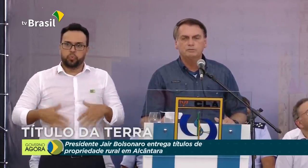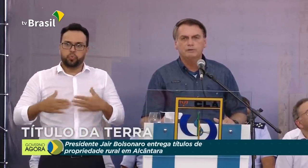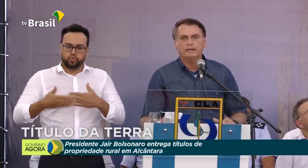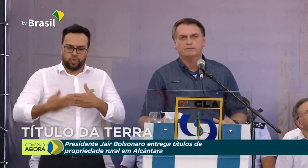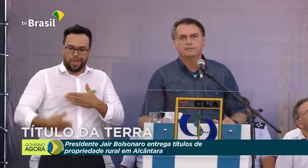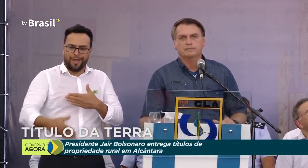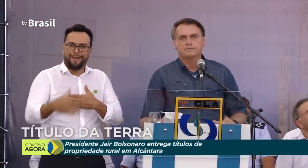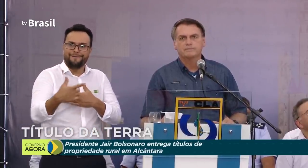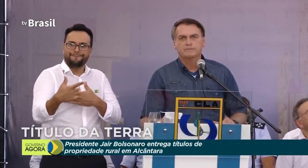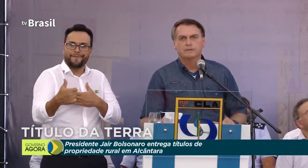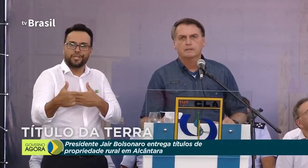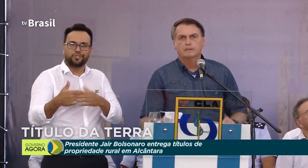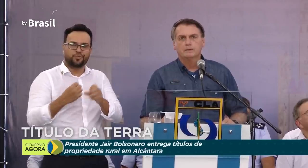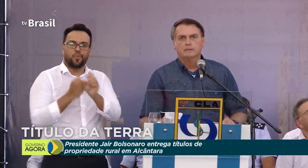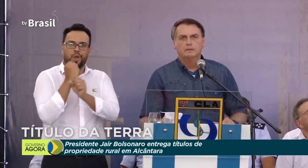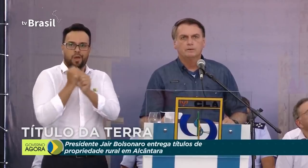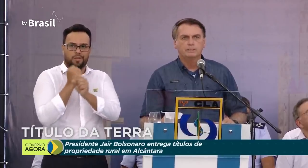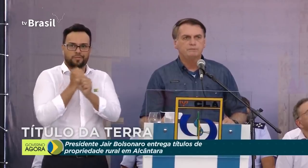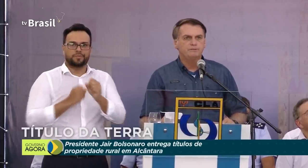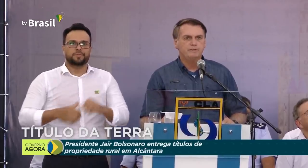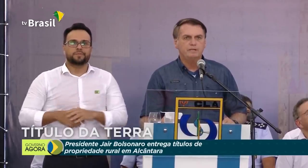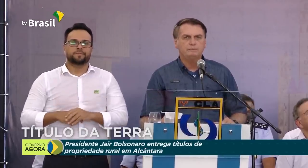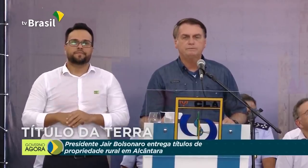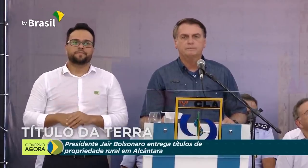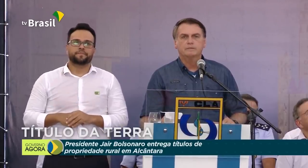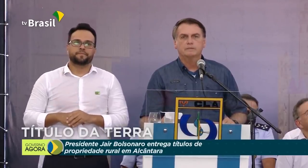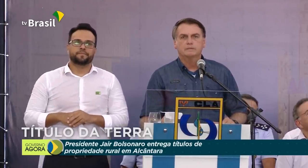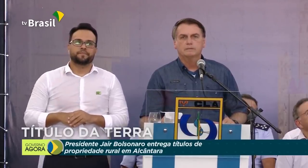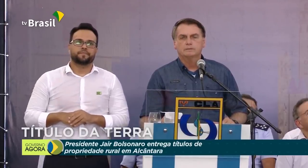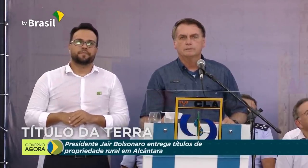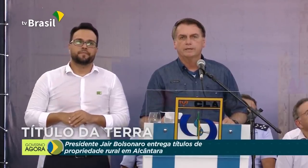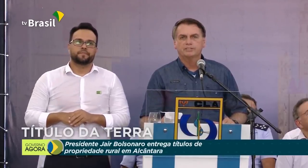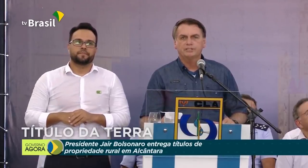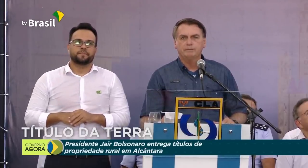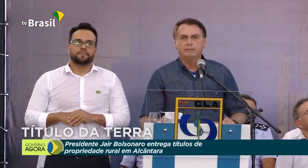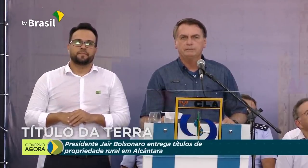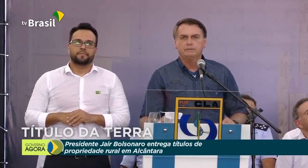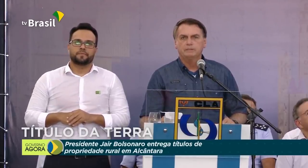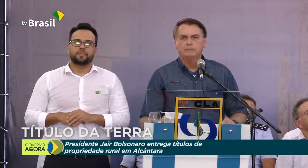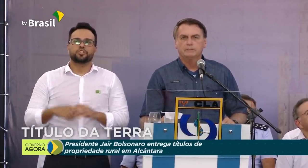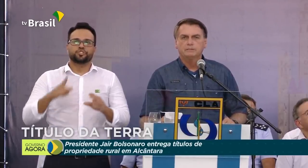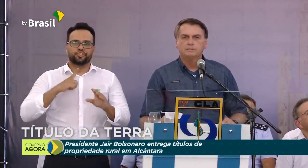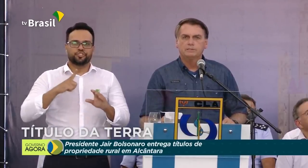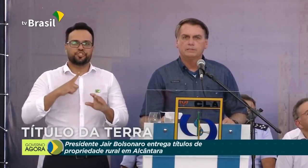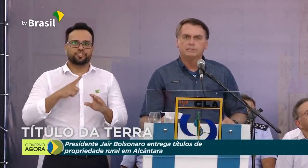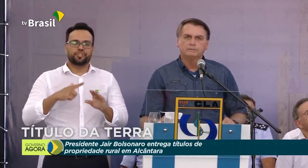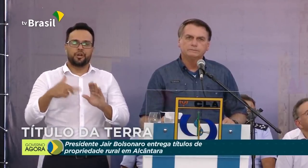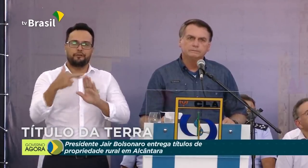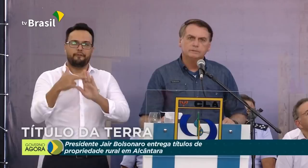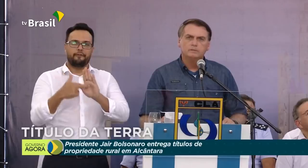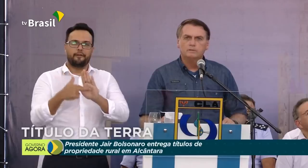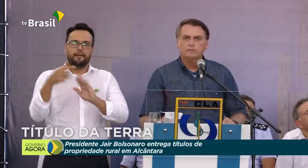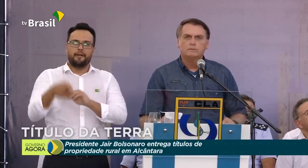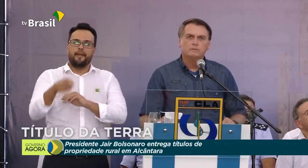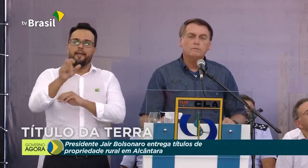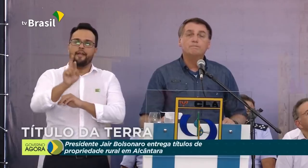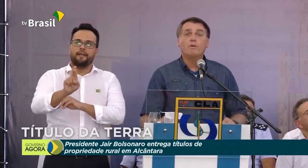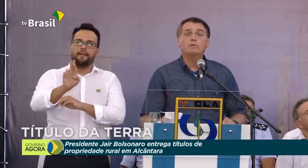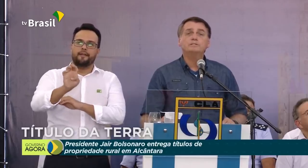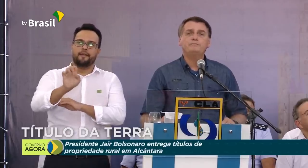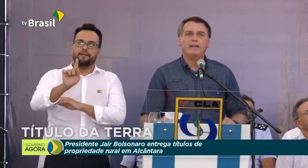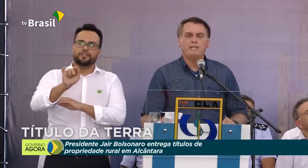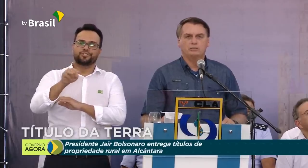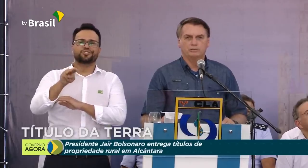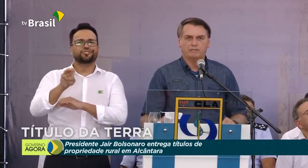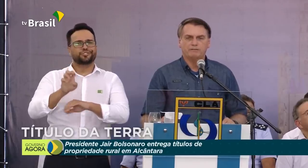21 anos, onde vivia um regime de um